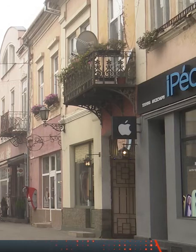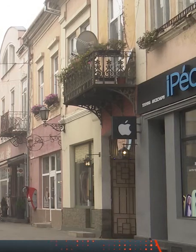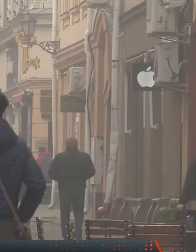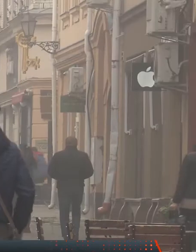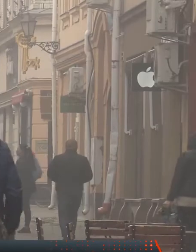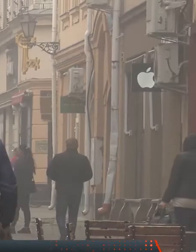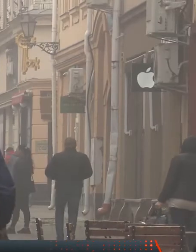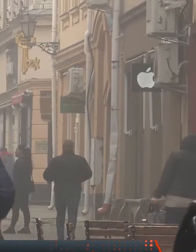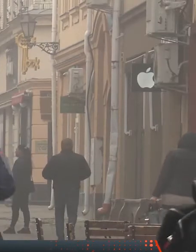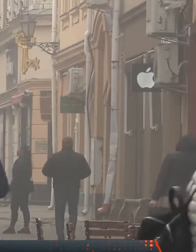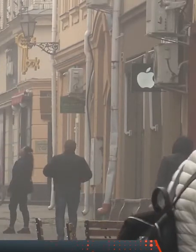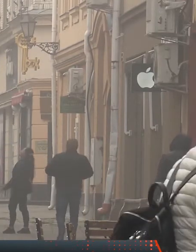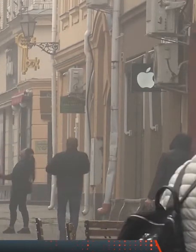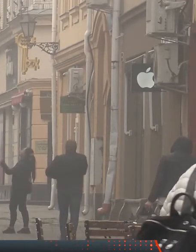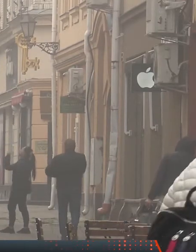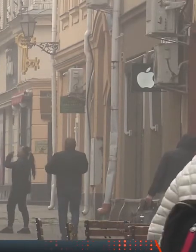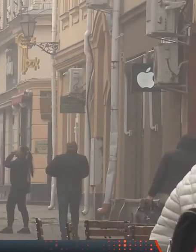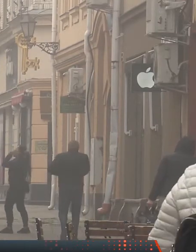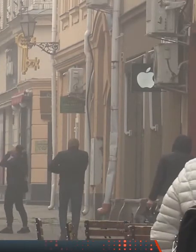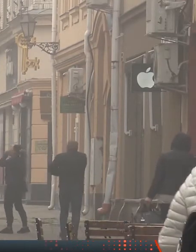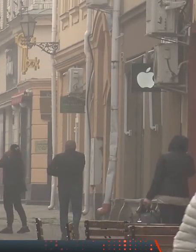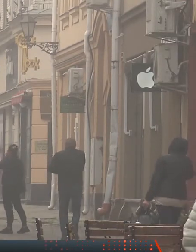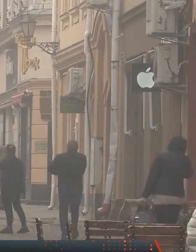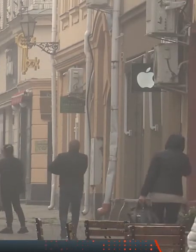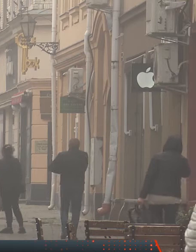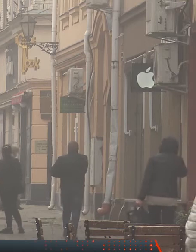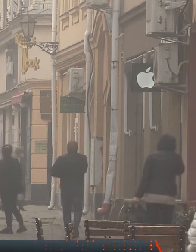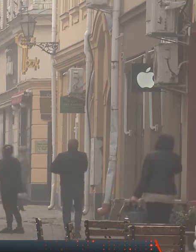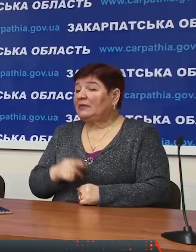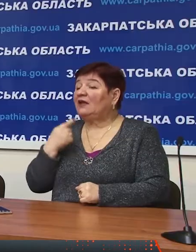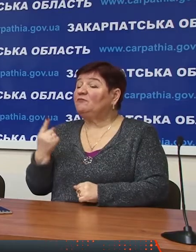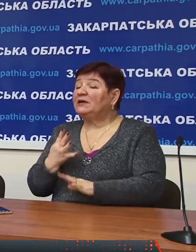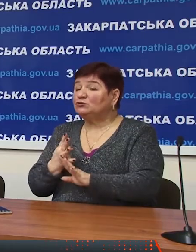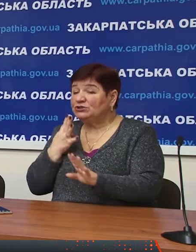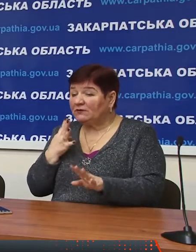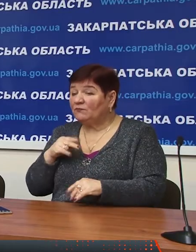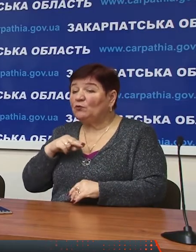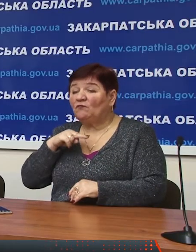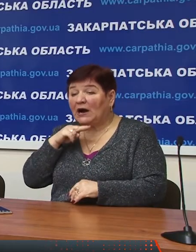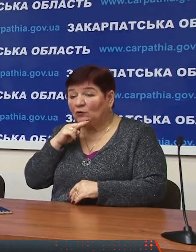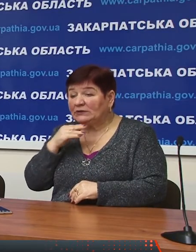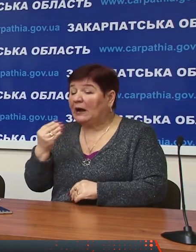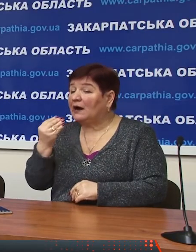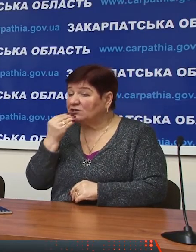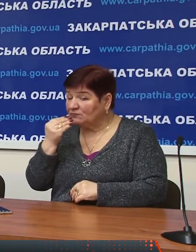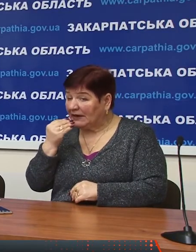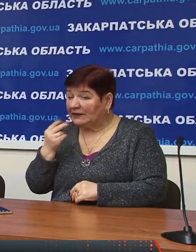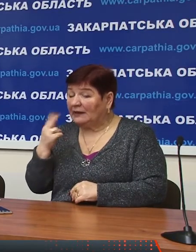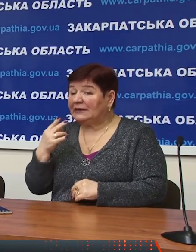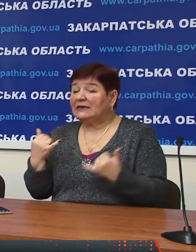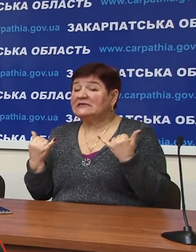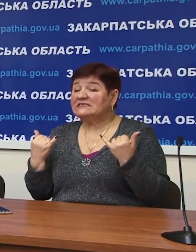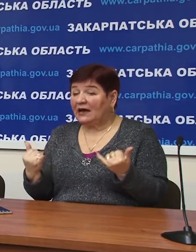загалом 2000 осіб розселено в Ужгороді. Подякував за згуртованість містянам. Звернули увагу на харчування, де ми їх